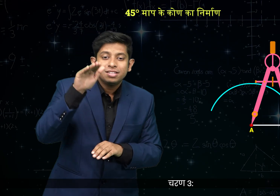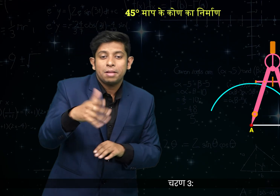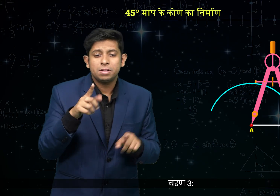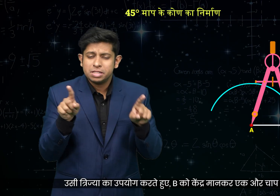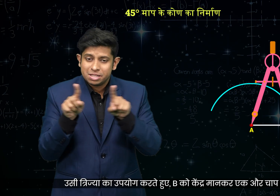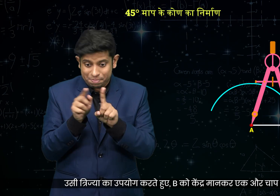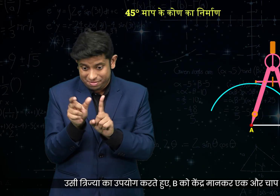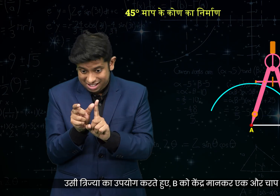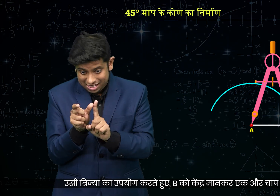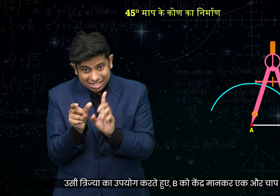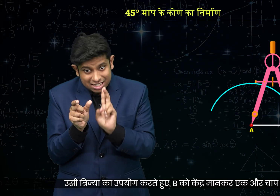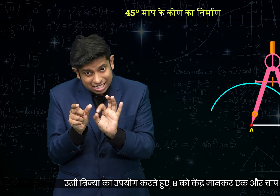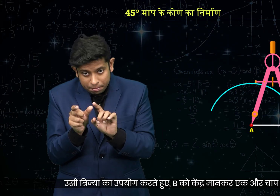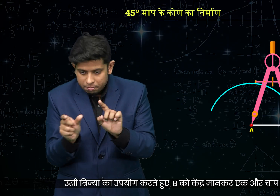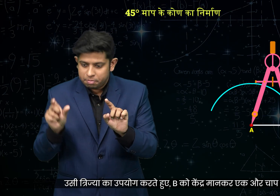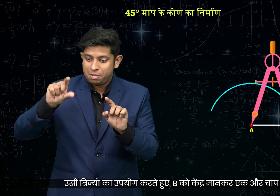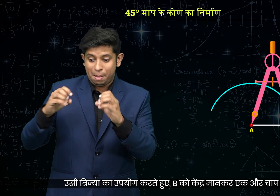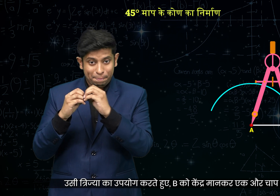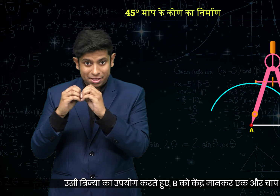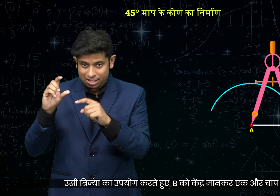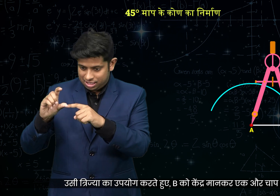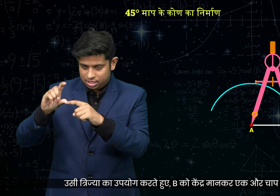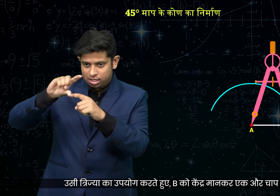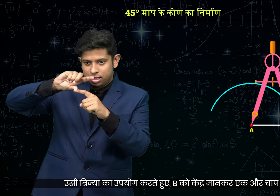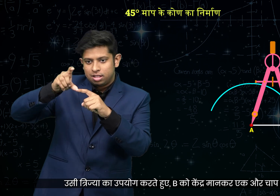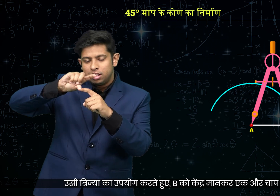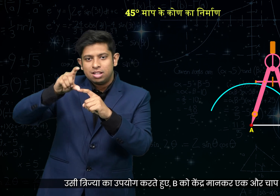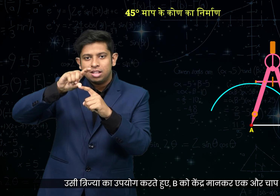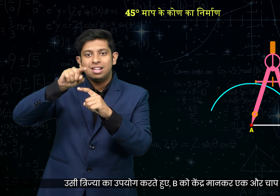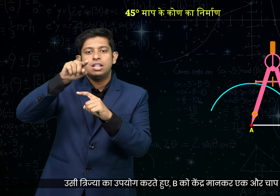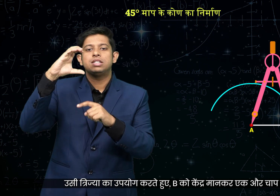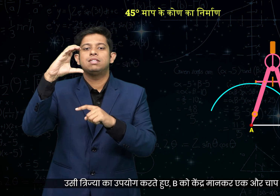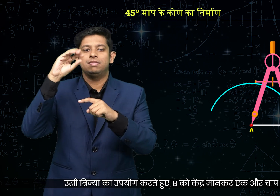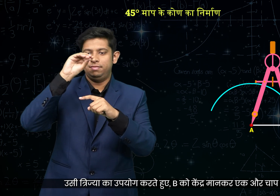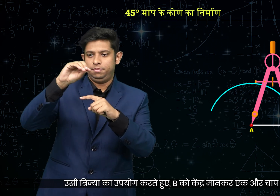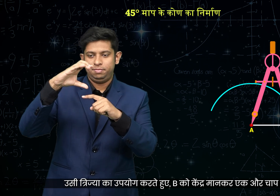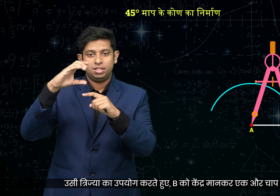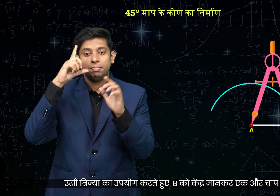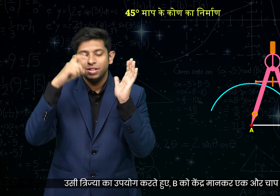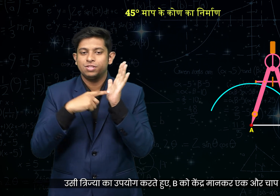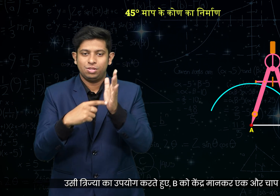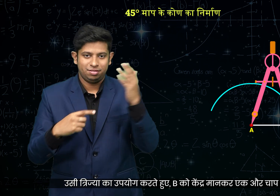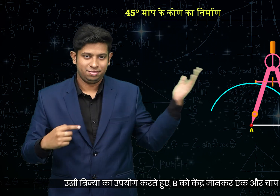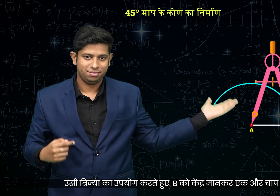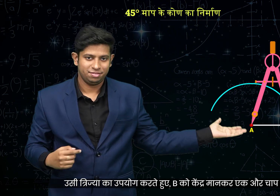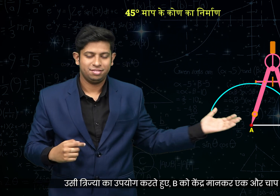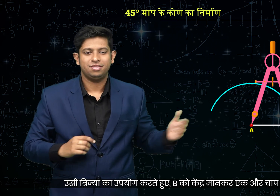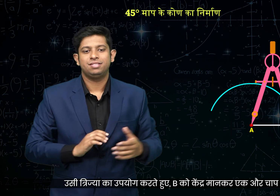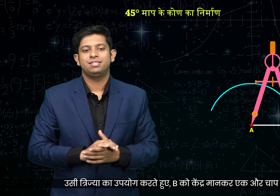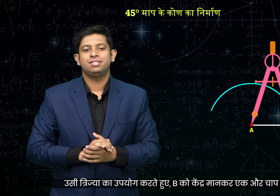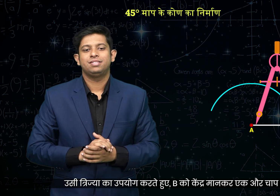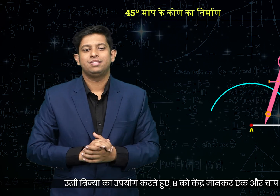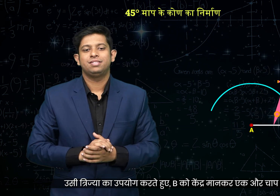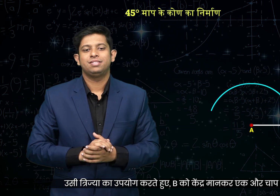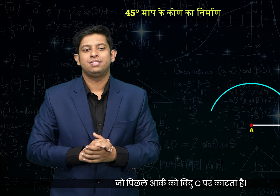चरण 3: उस त्रिज्या का उपयोग करते हुए B को केंद्र मानकर एक